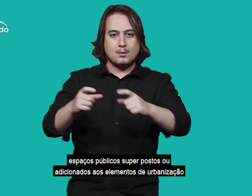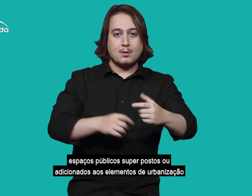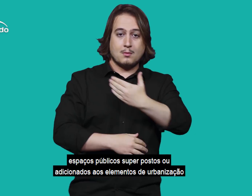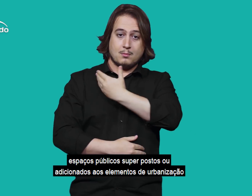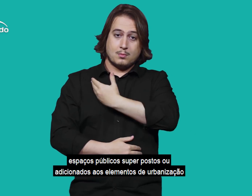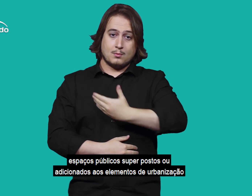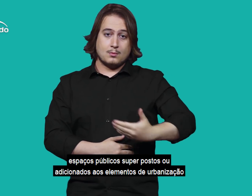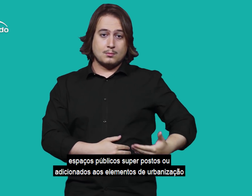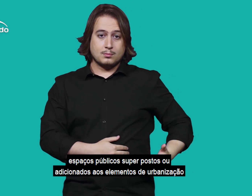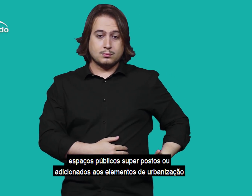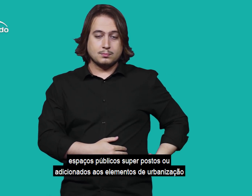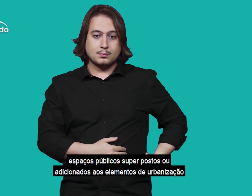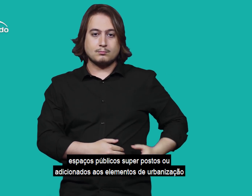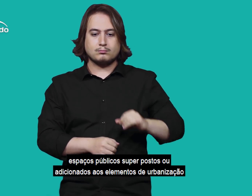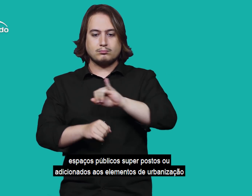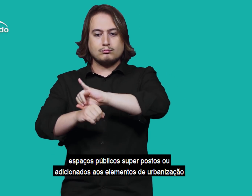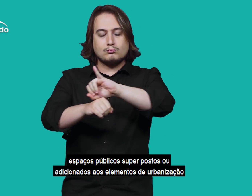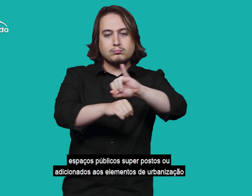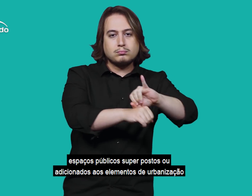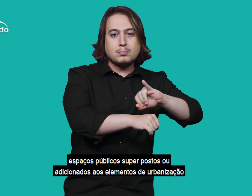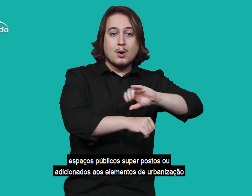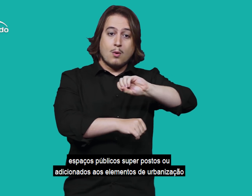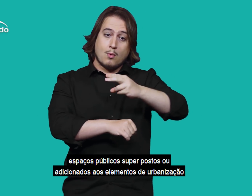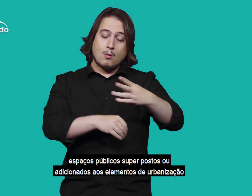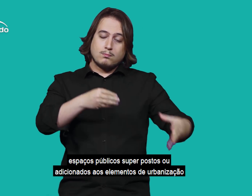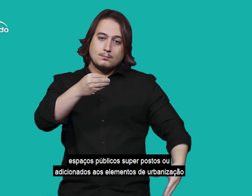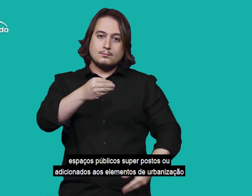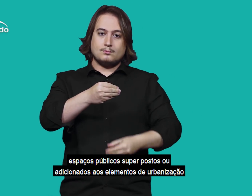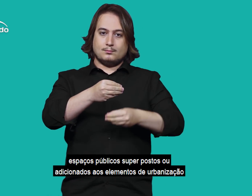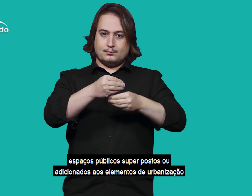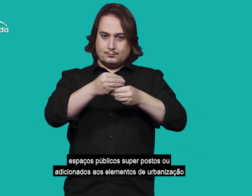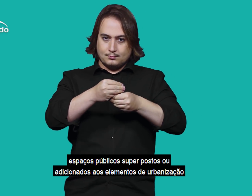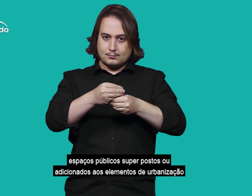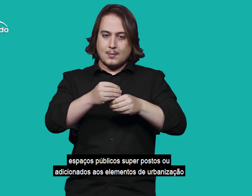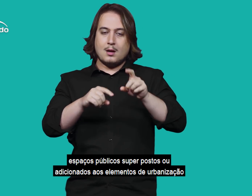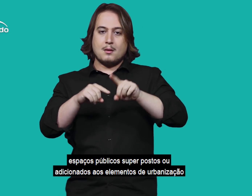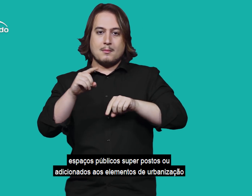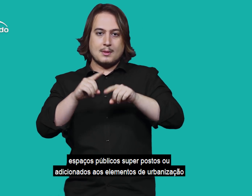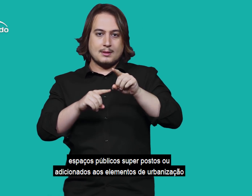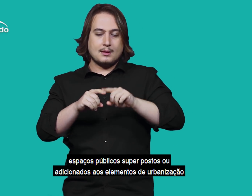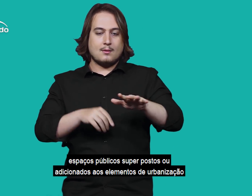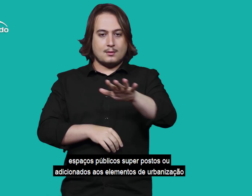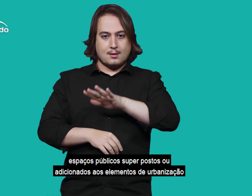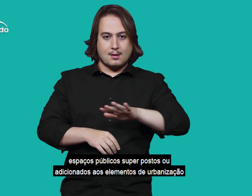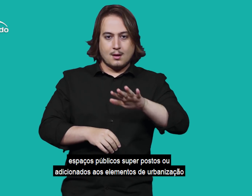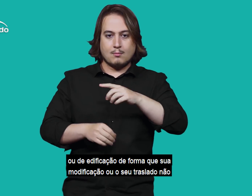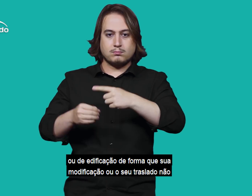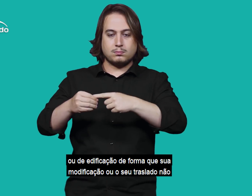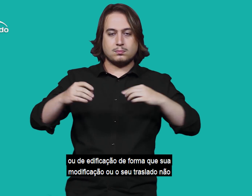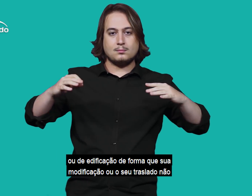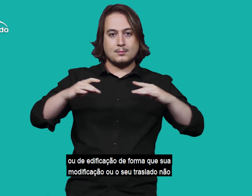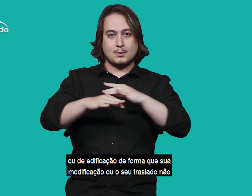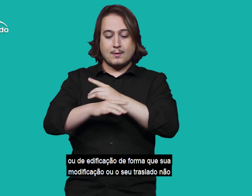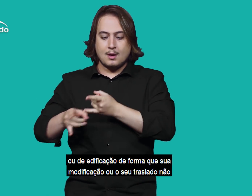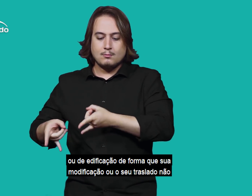públicos super postos ou adicionados aos elementos de urbanização ou de edificação